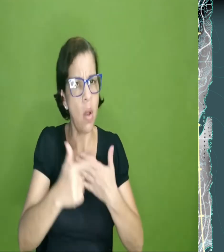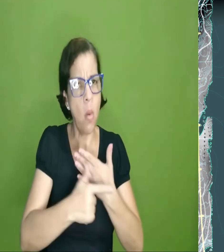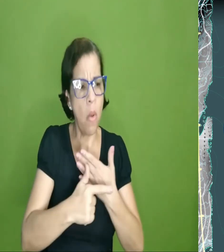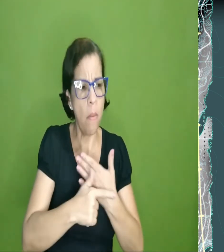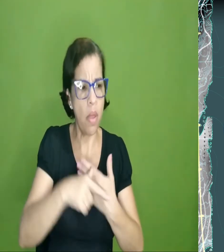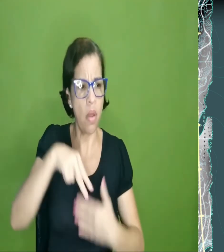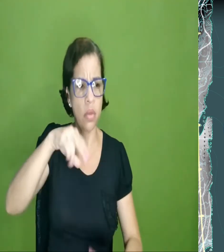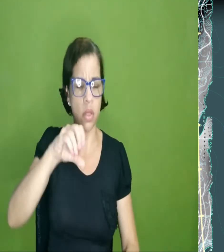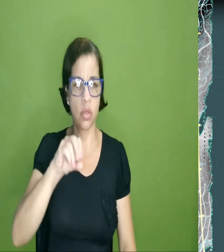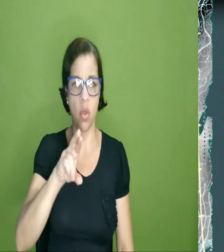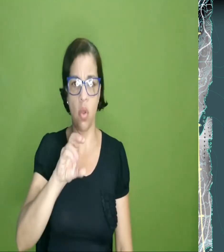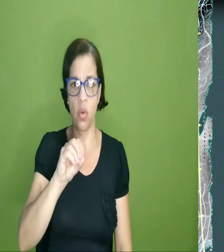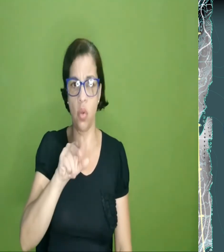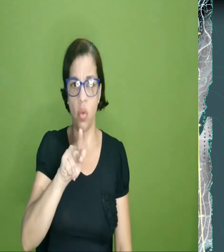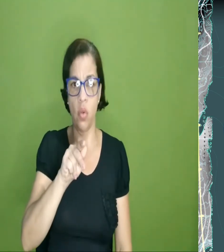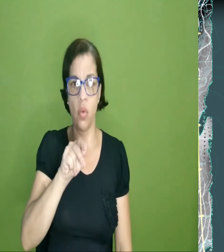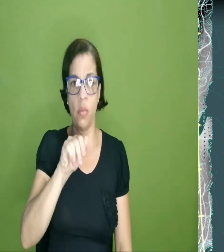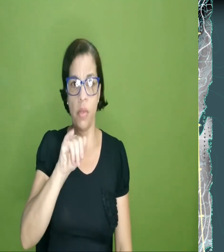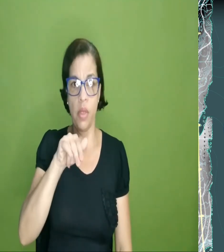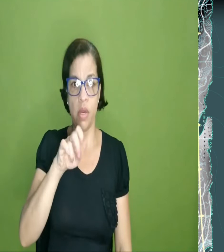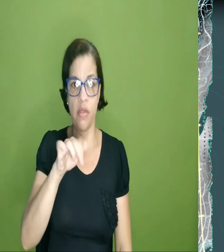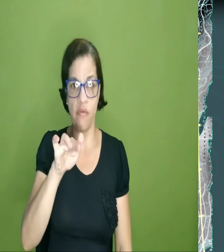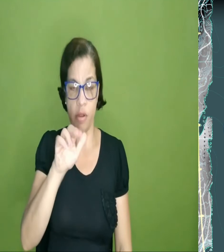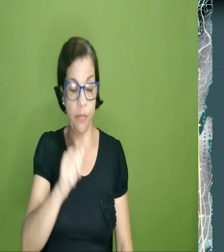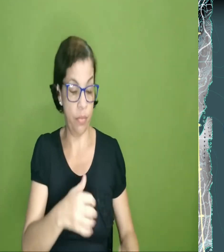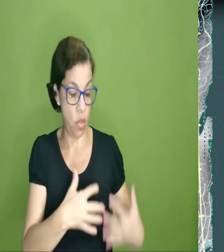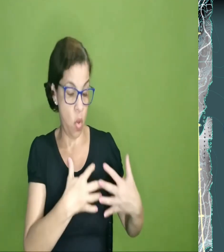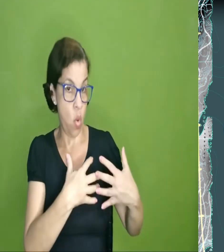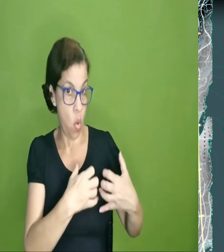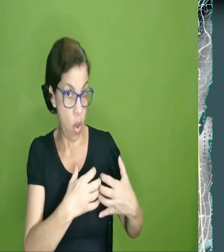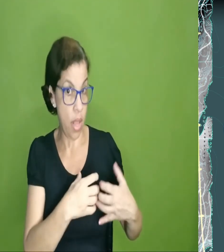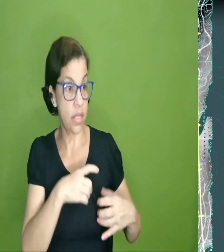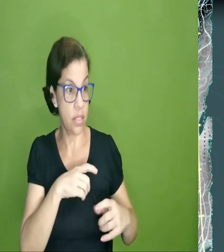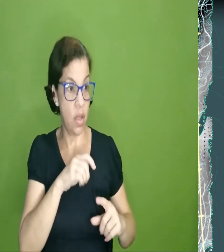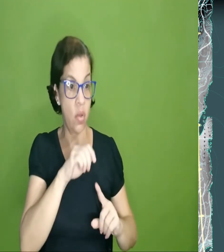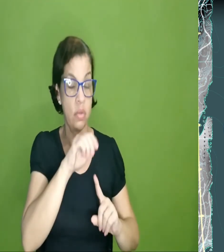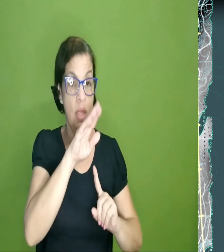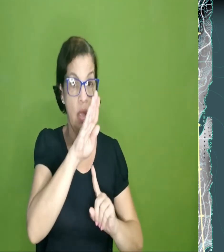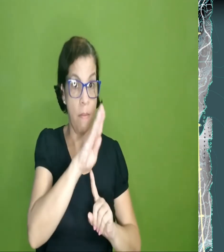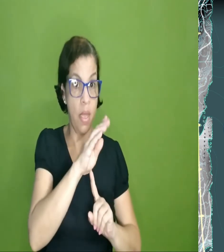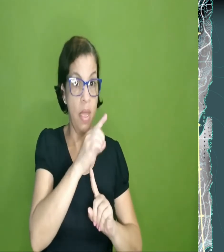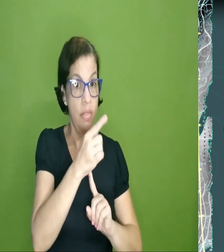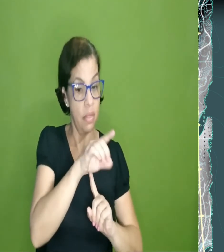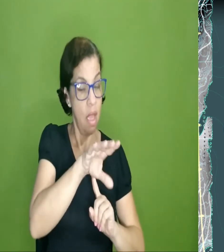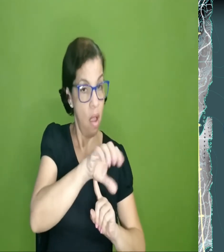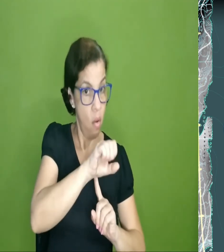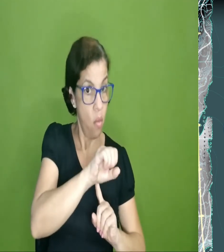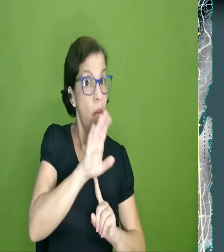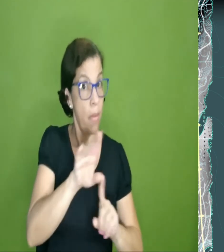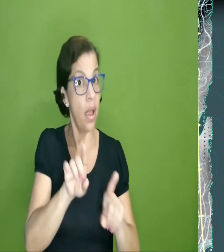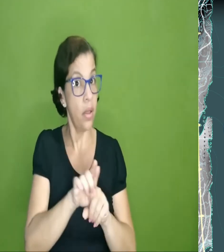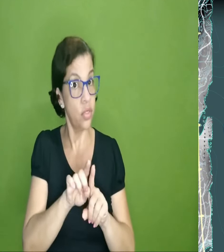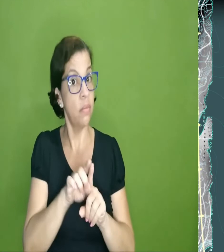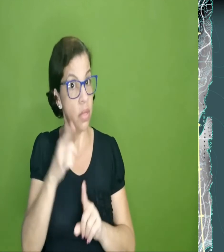este órgão. O coração possui receptores beta-1, mas preste atenção, não tem só receptores beta-1. Quando eu digo que um